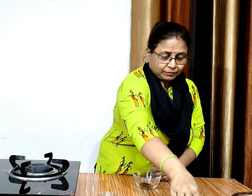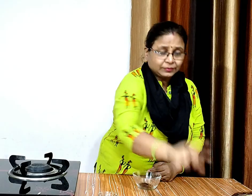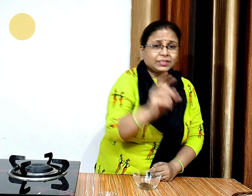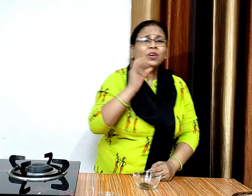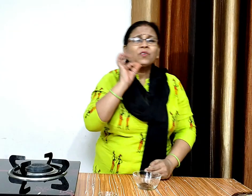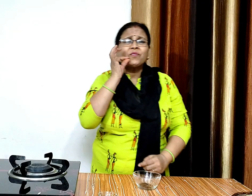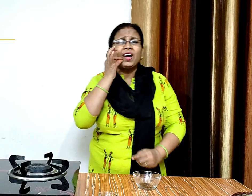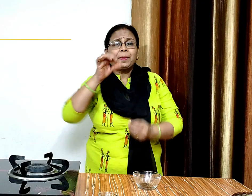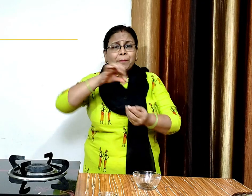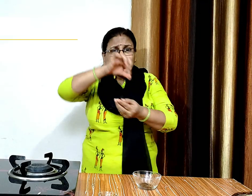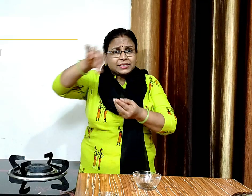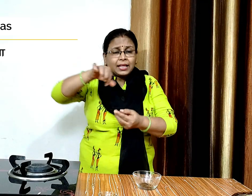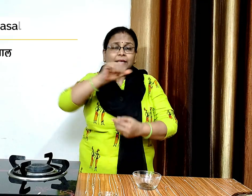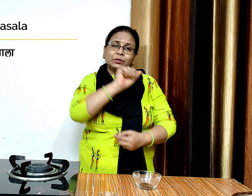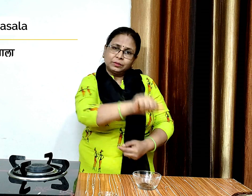एक चमच चाज मसाला